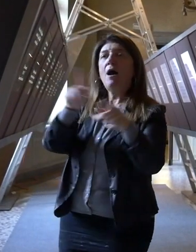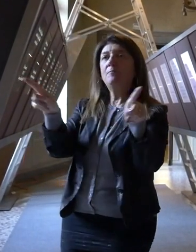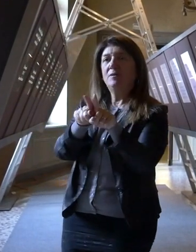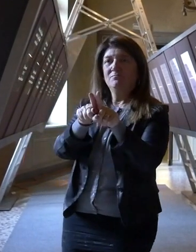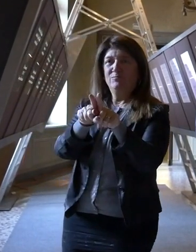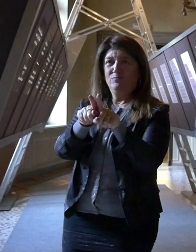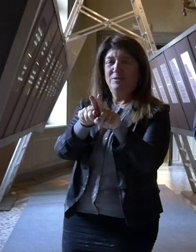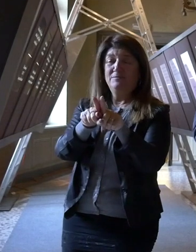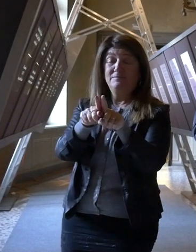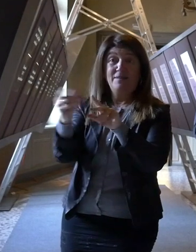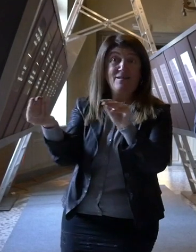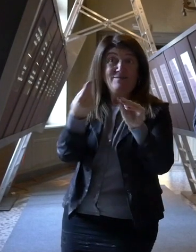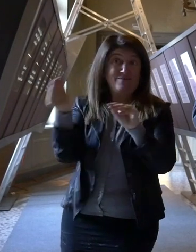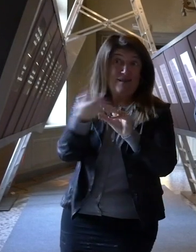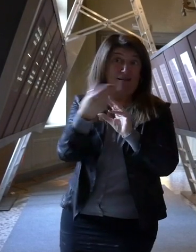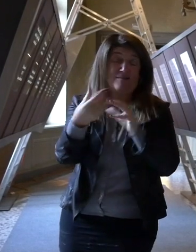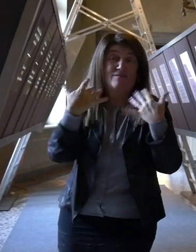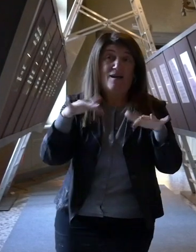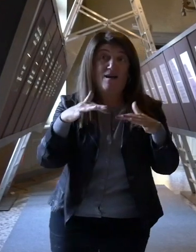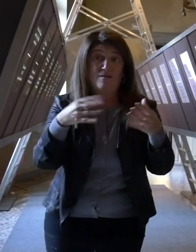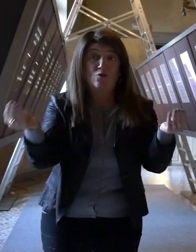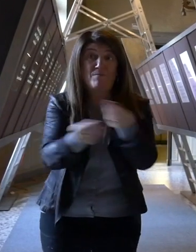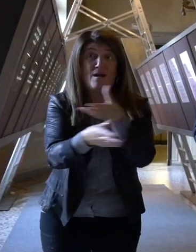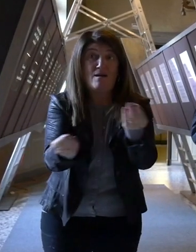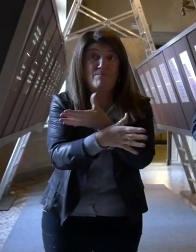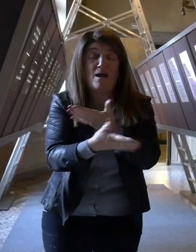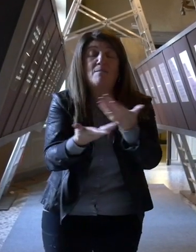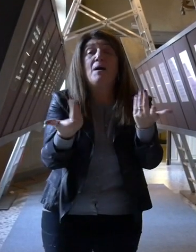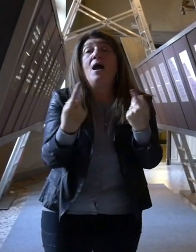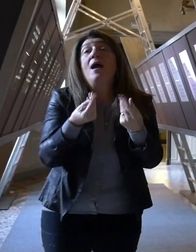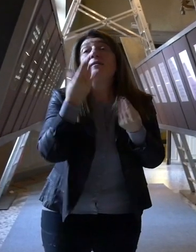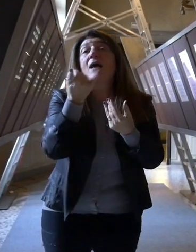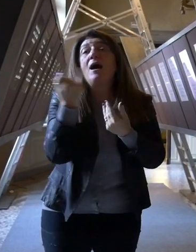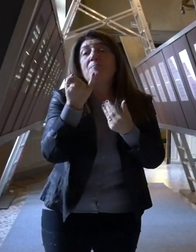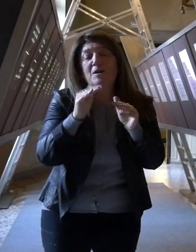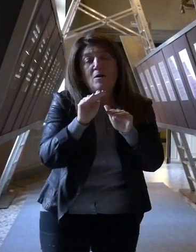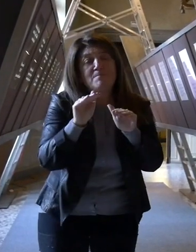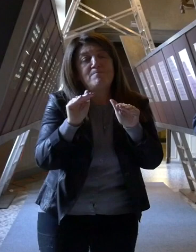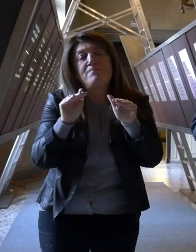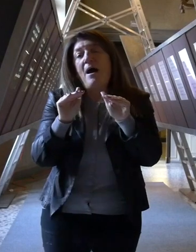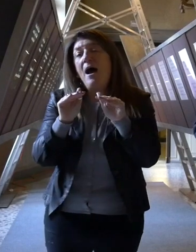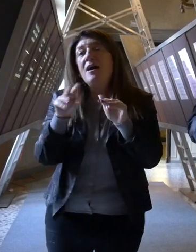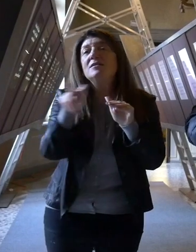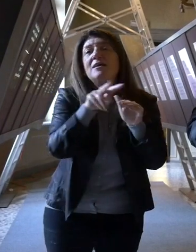già un piccolo passo per portare i ragazzi sordi ad interagire con i ragazzi udenti che poi troveranno nella